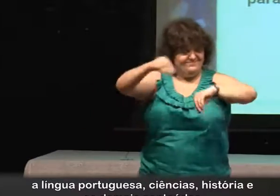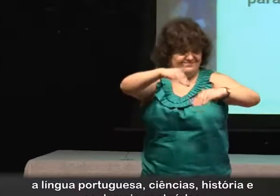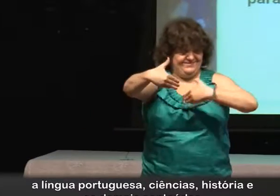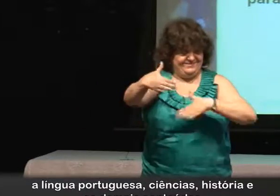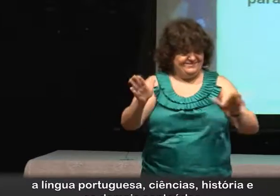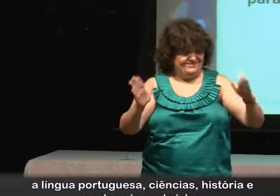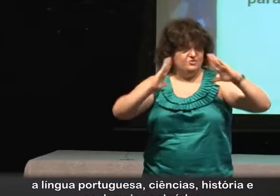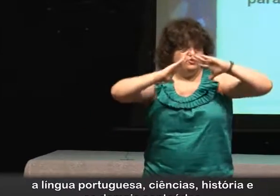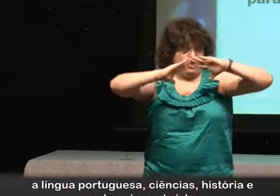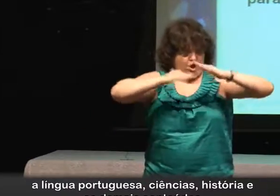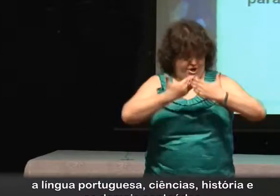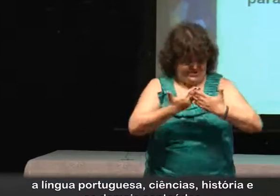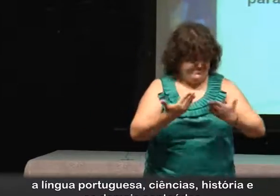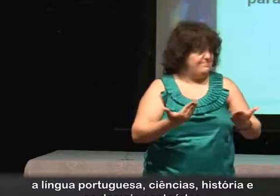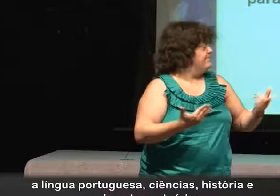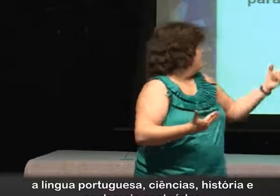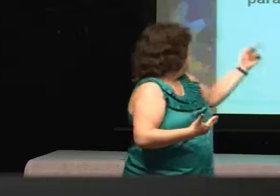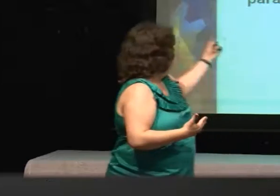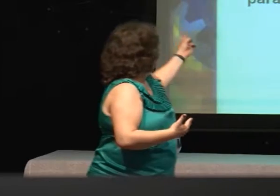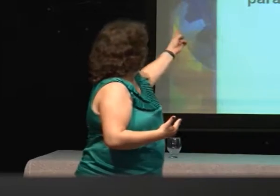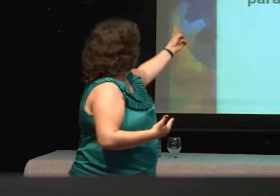e os demais conteúdos.